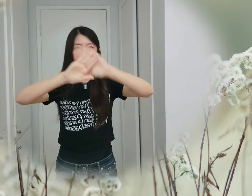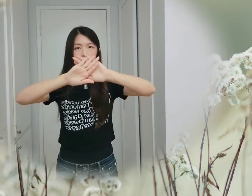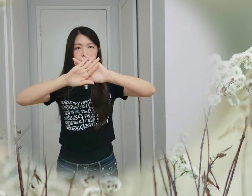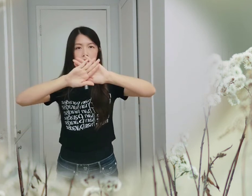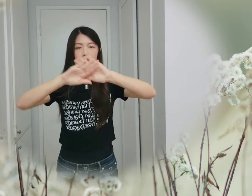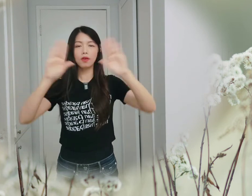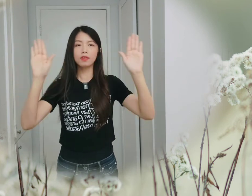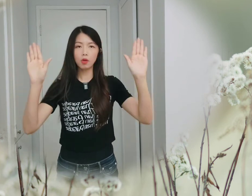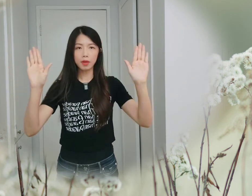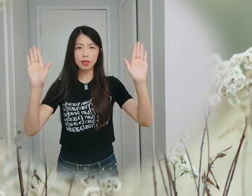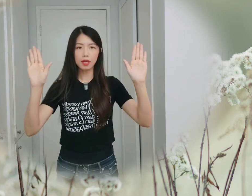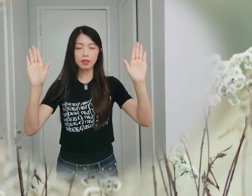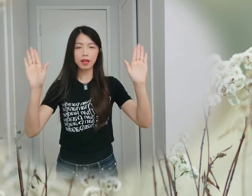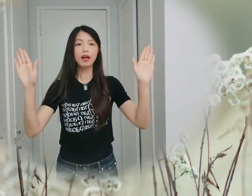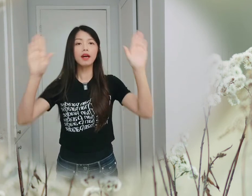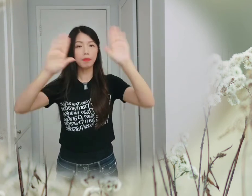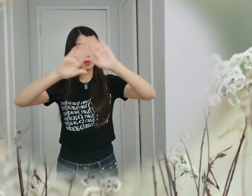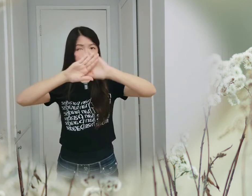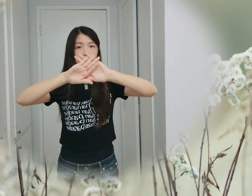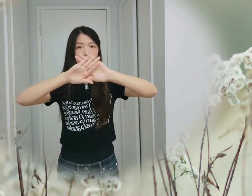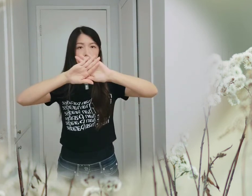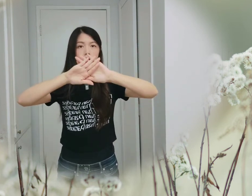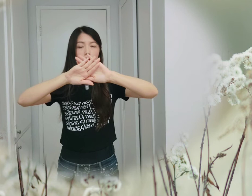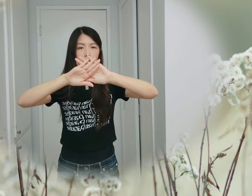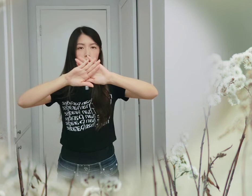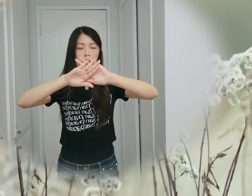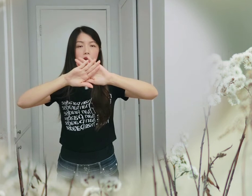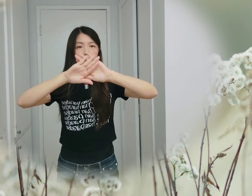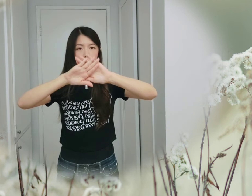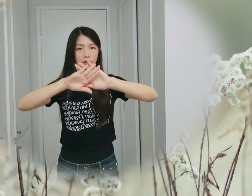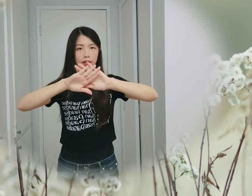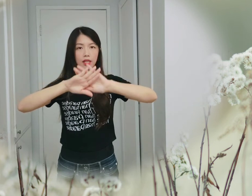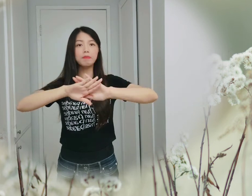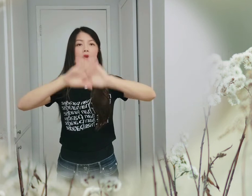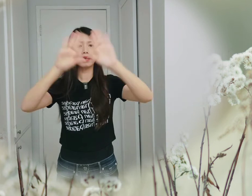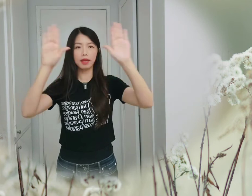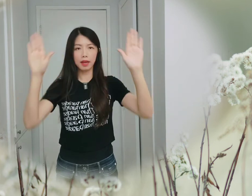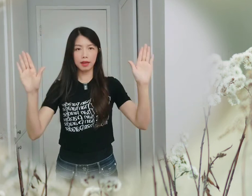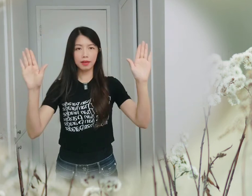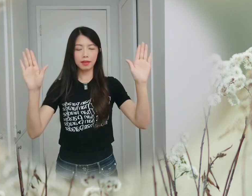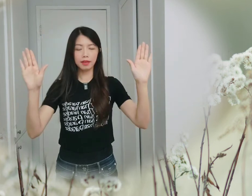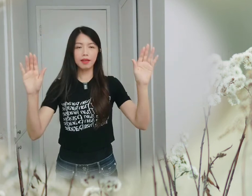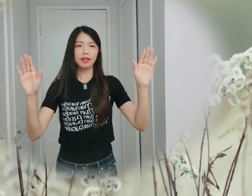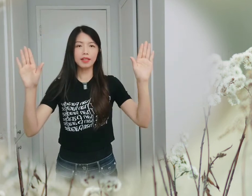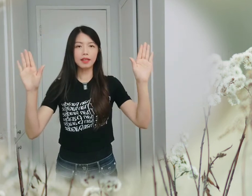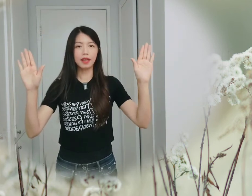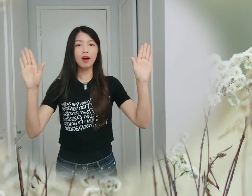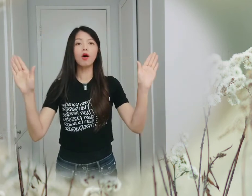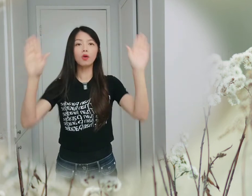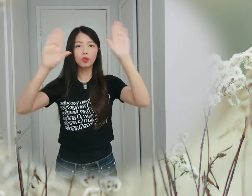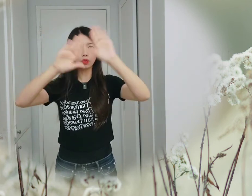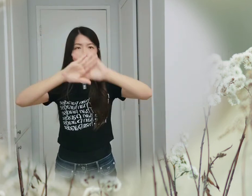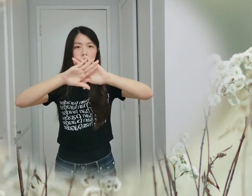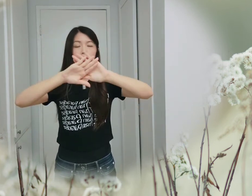앞을 가려주시면 돼요. 처음에 이렇게 시작하셨다가 앞을 가려주시면 어두움. 여기서 다시 밝게. 다시